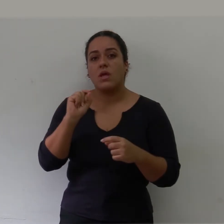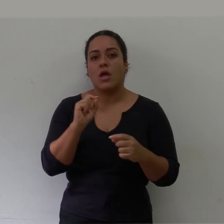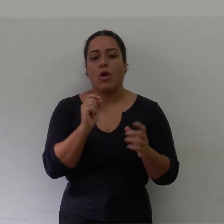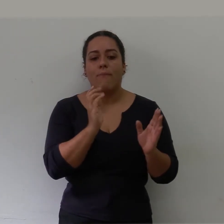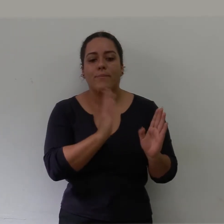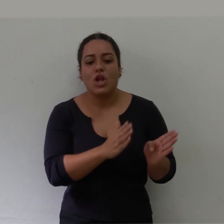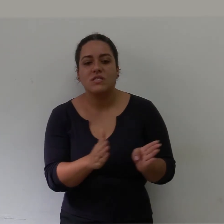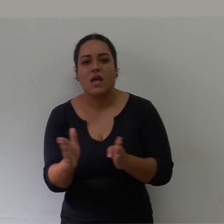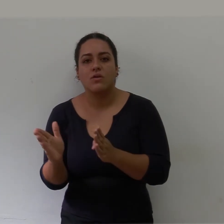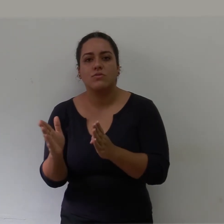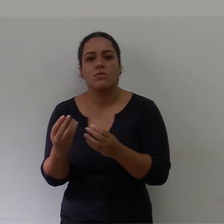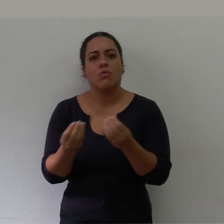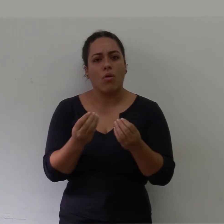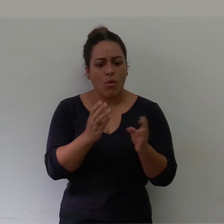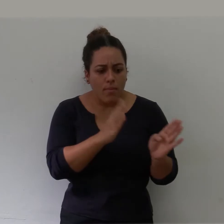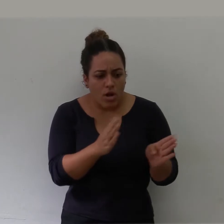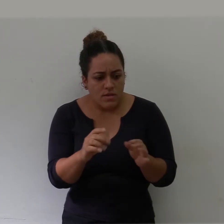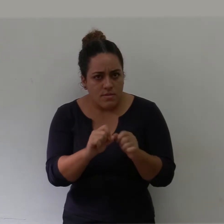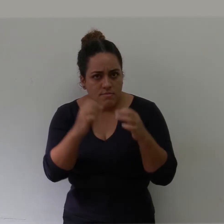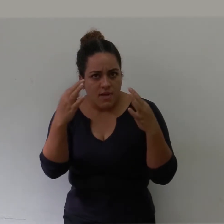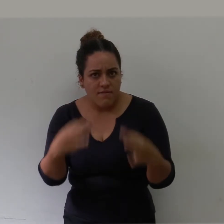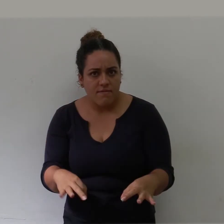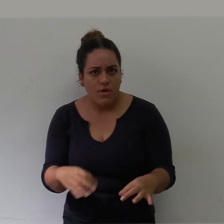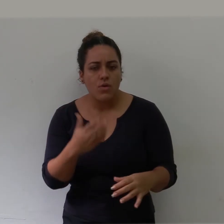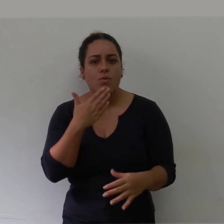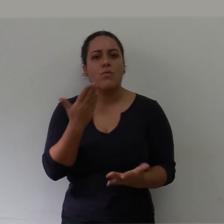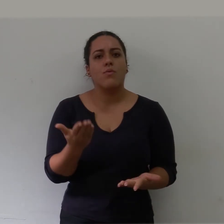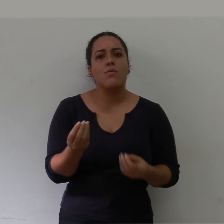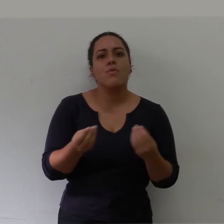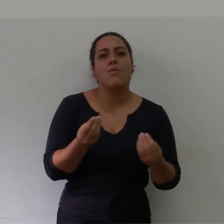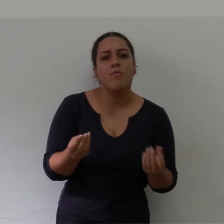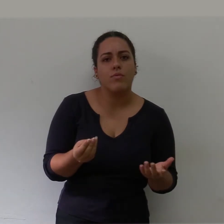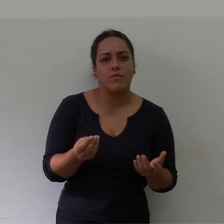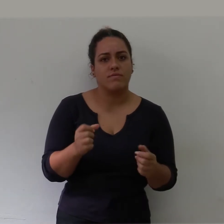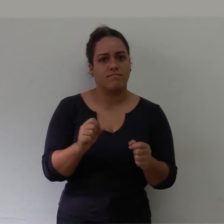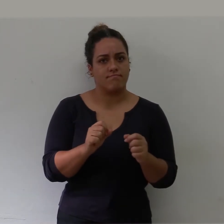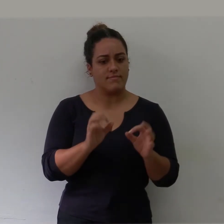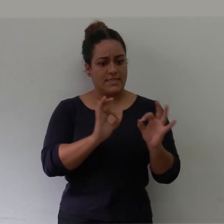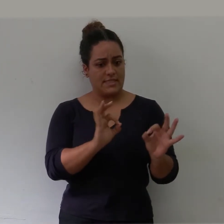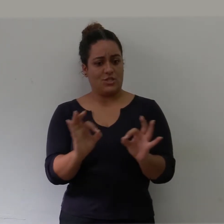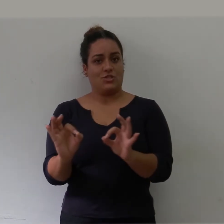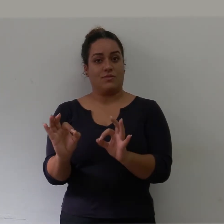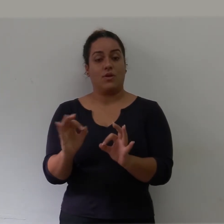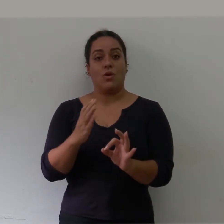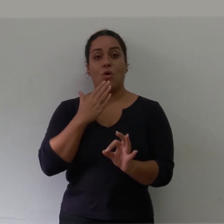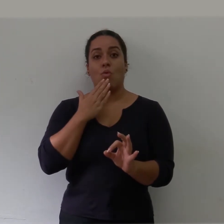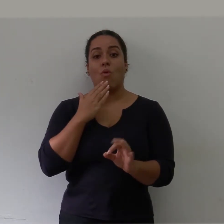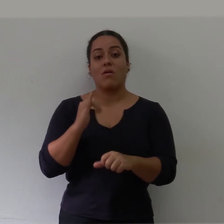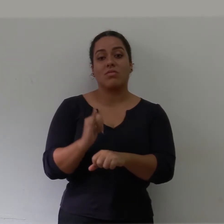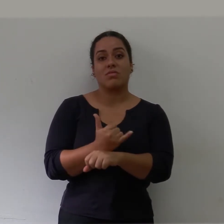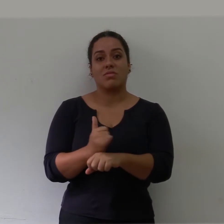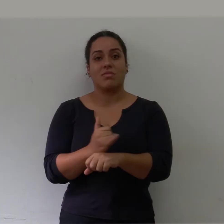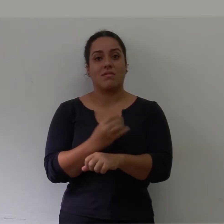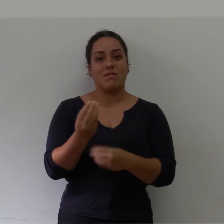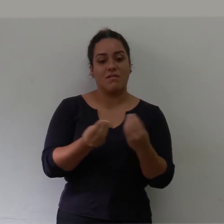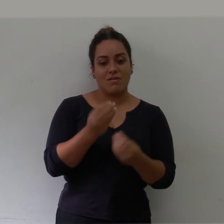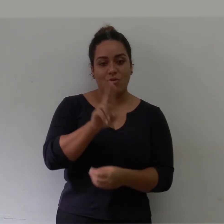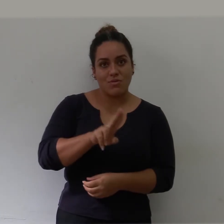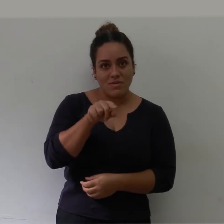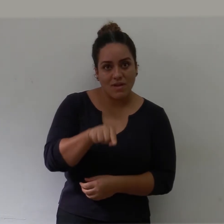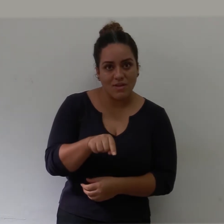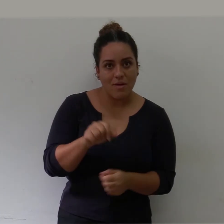Se o processo está sendo bem feito, se o processo está sendo bem realizado, se as técnicas que utilizadas no processo